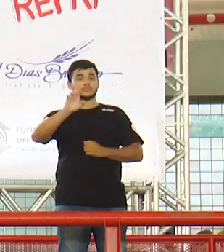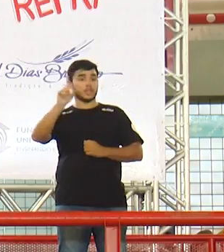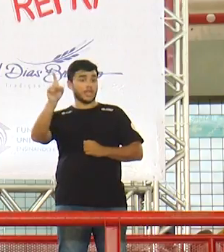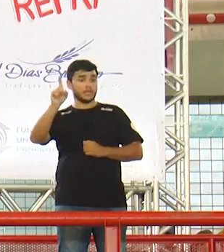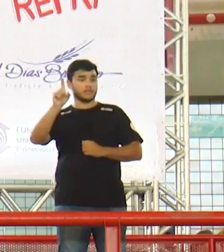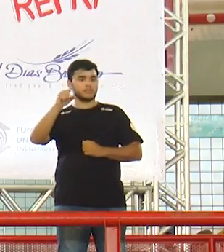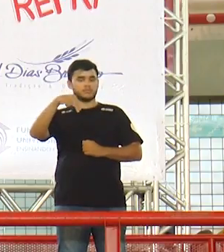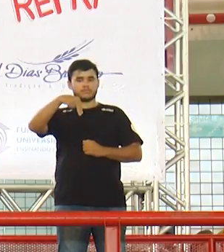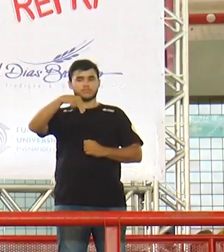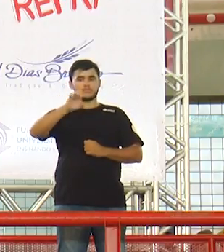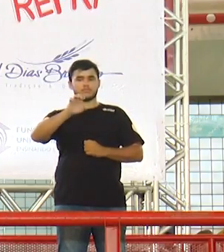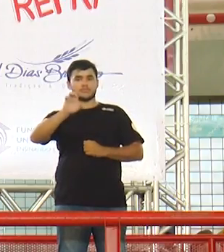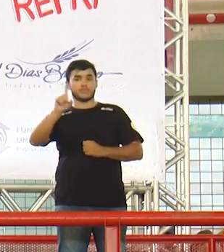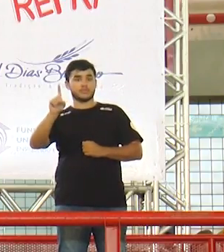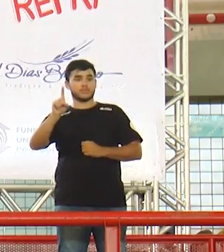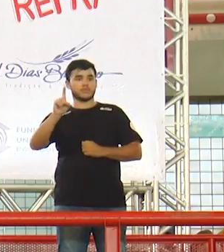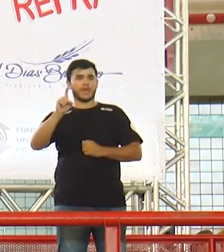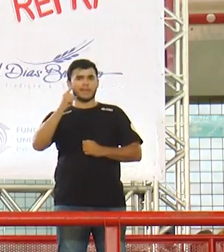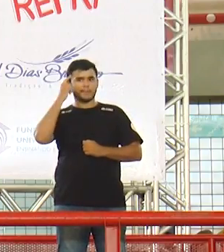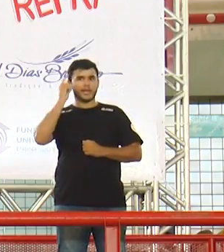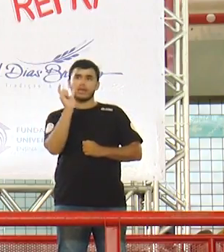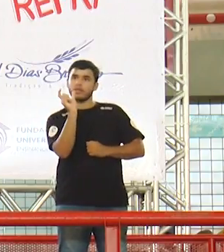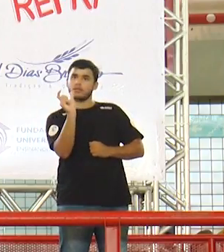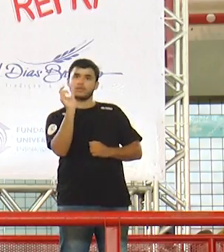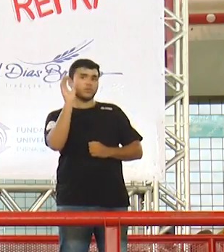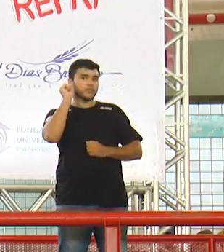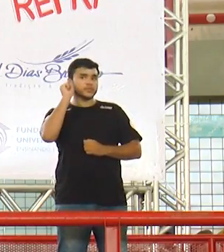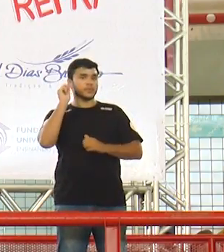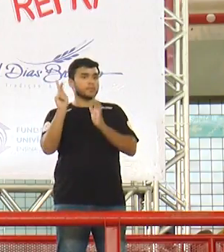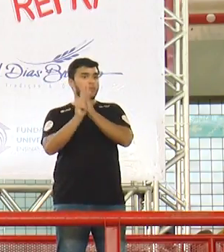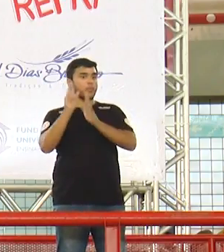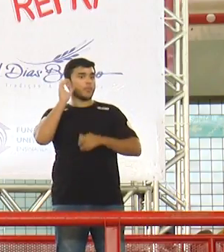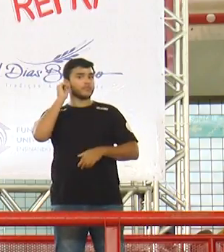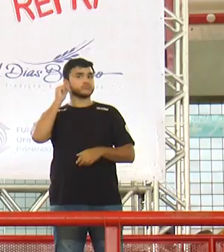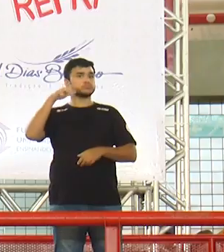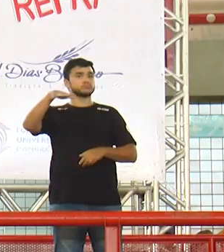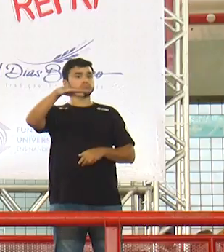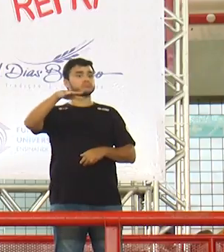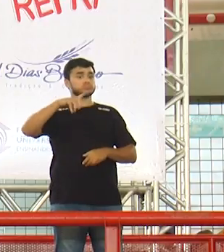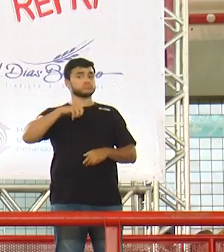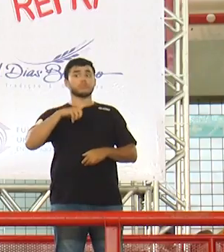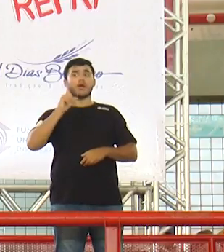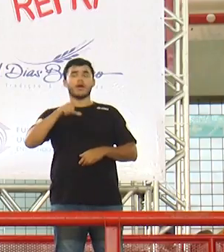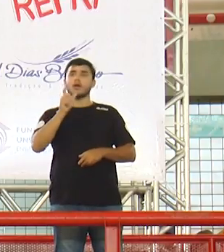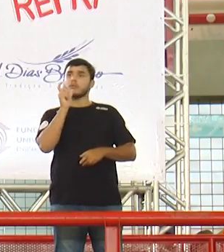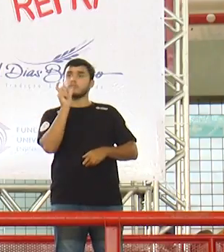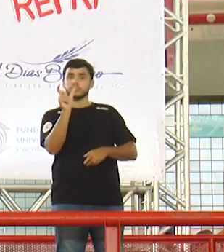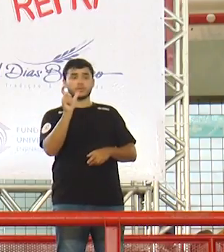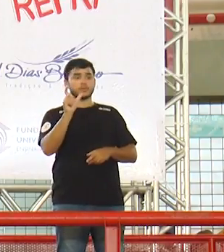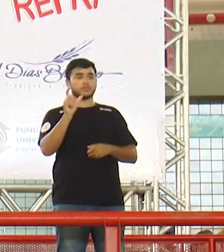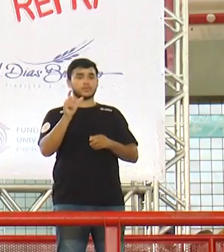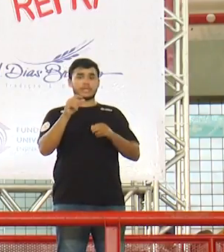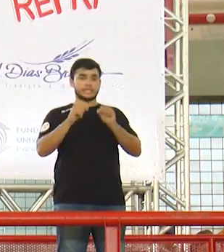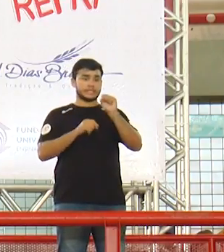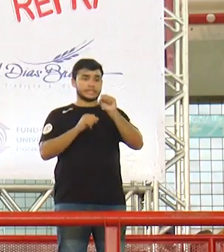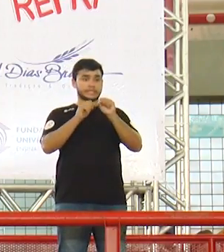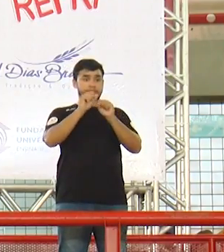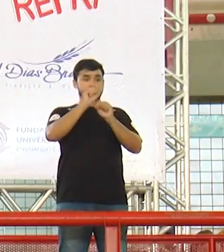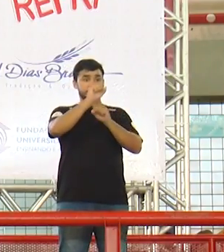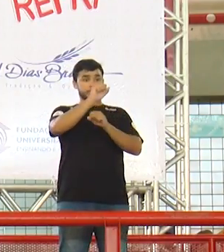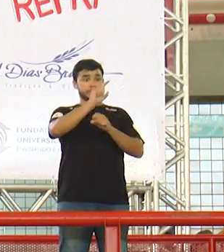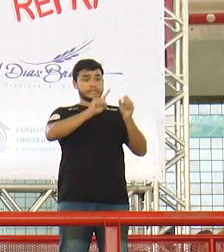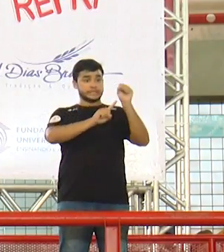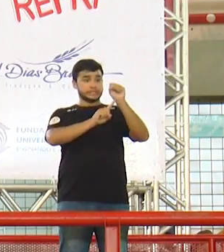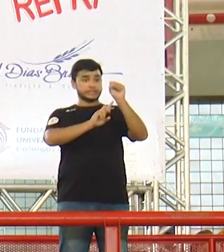ne. Coisa linda. Olha, esse som ne não está na palavra sangue, né?